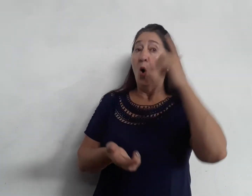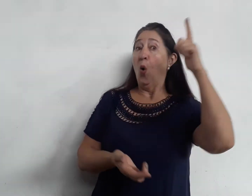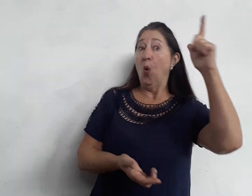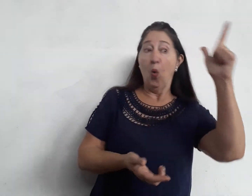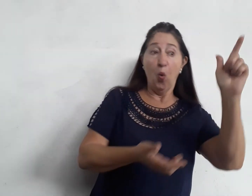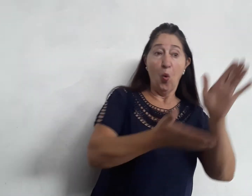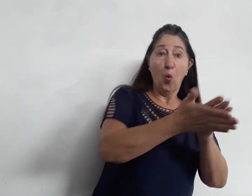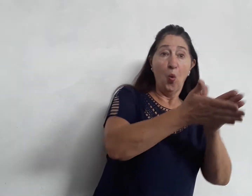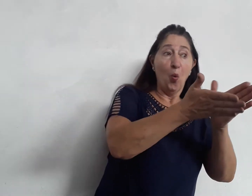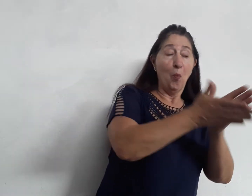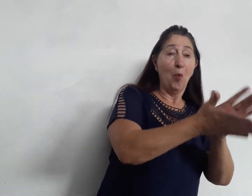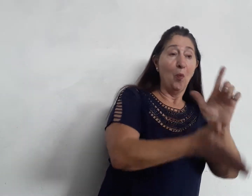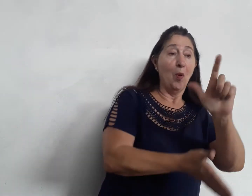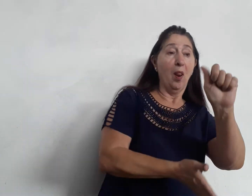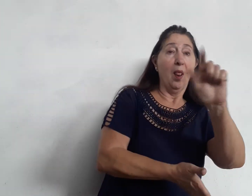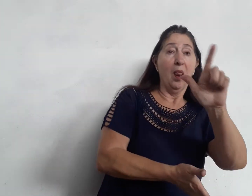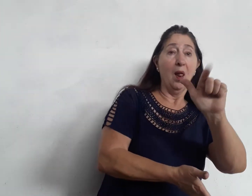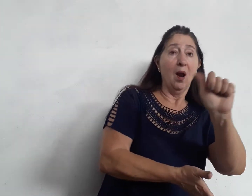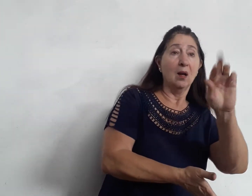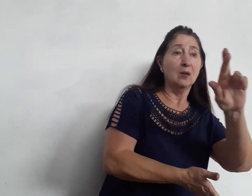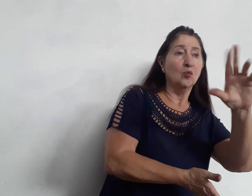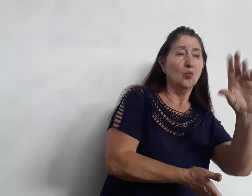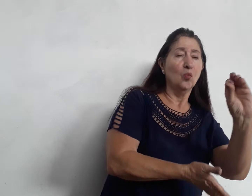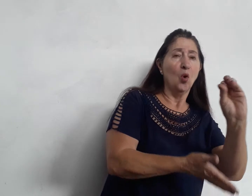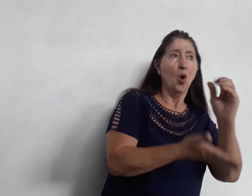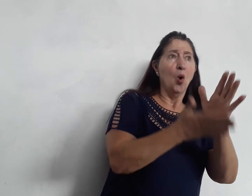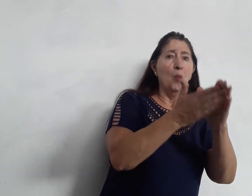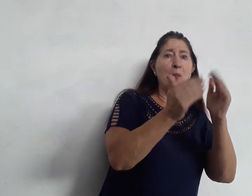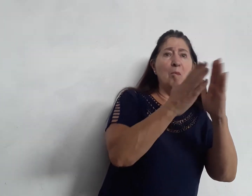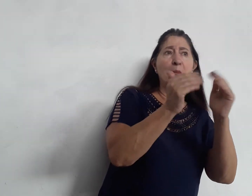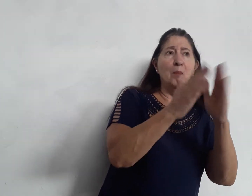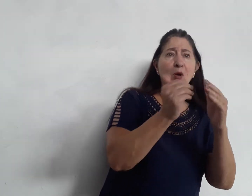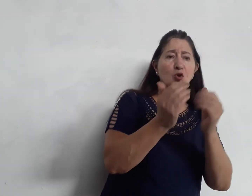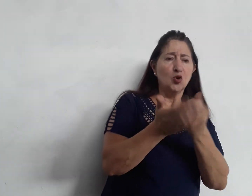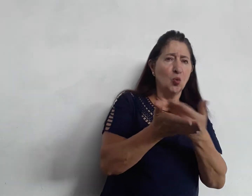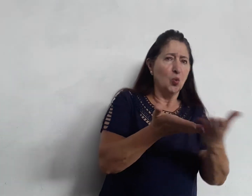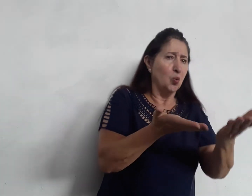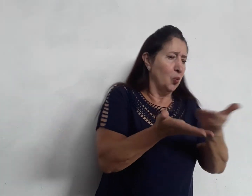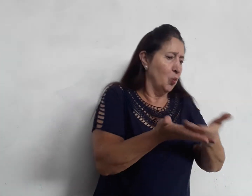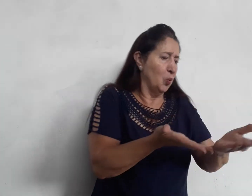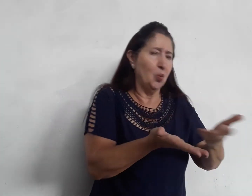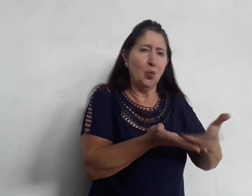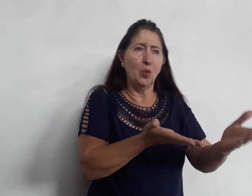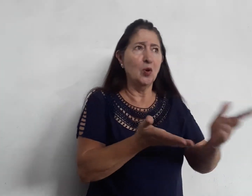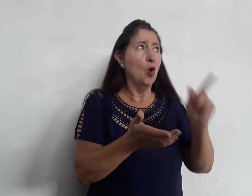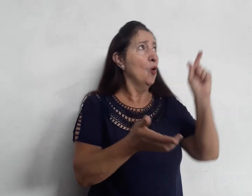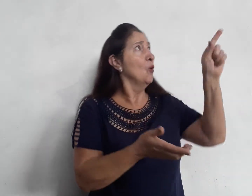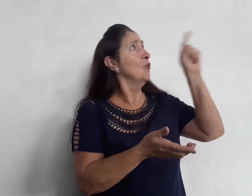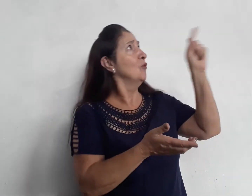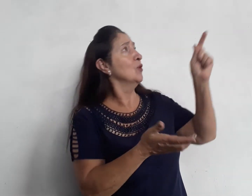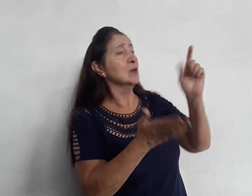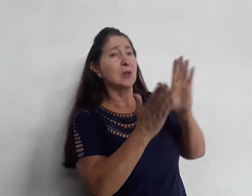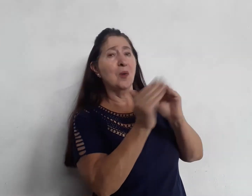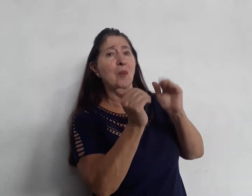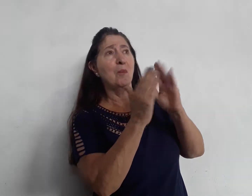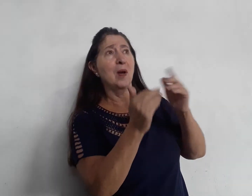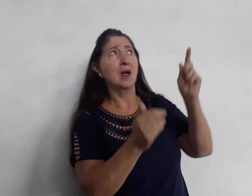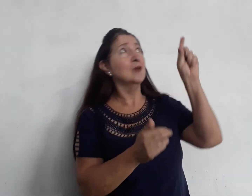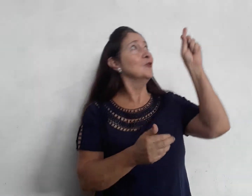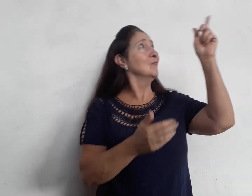vezes males. Agora, porém, ele encontra aqui consolo e tu és atormentado. E além disso, há um